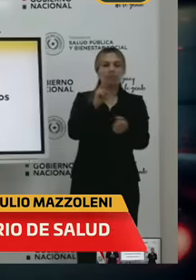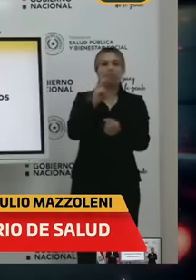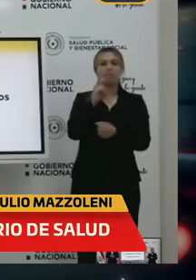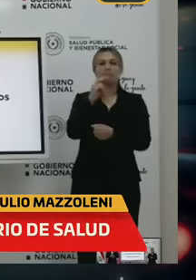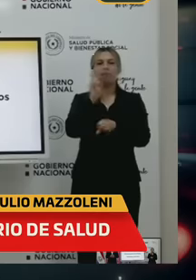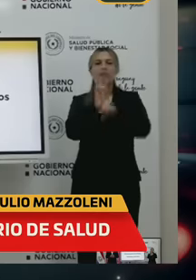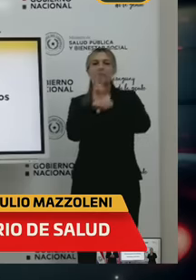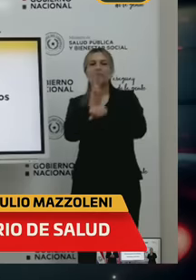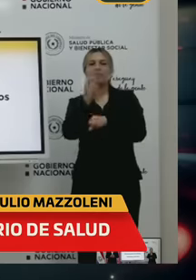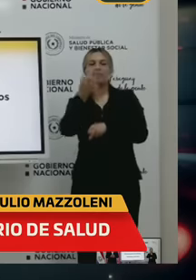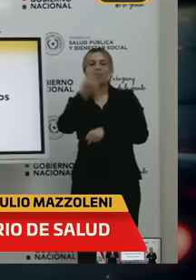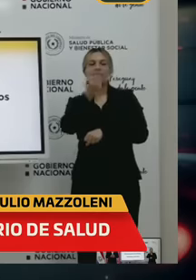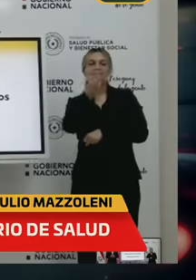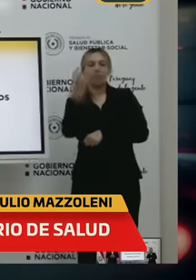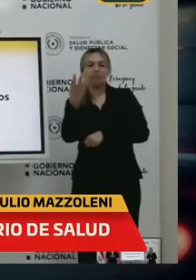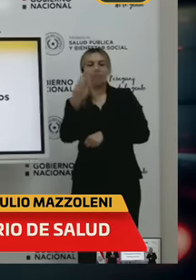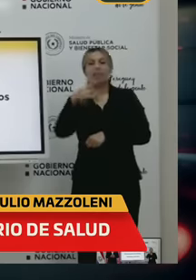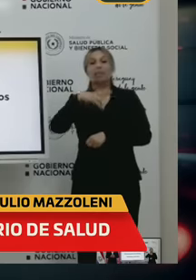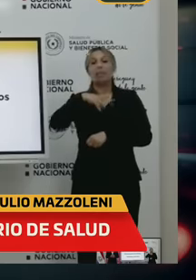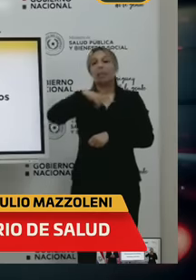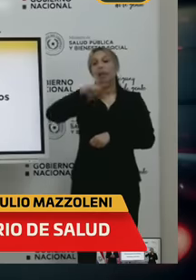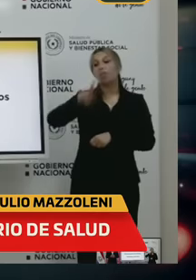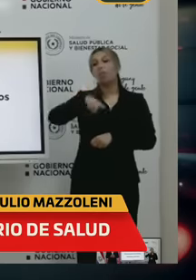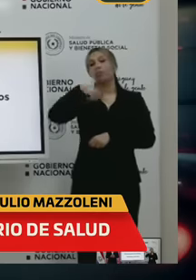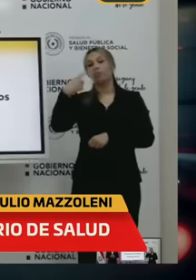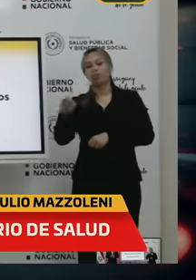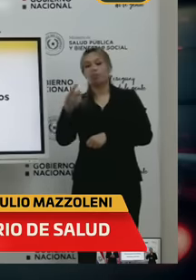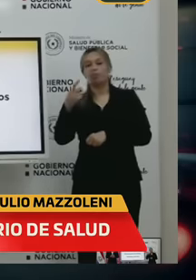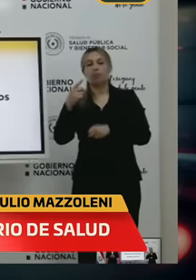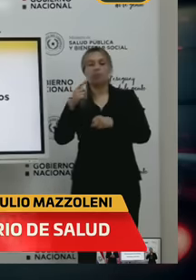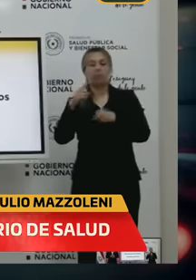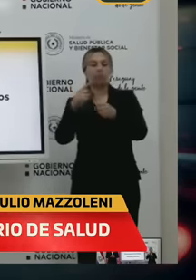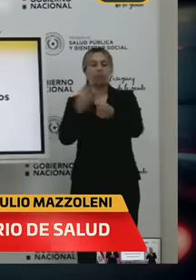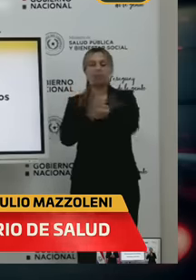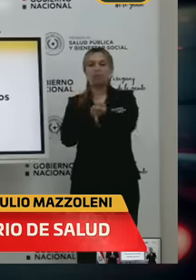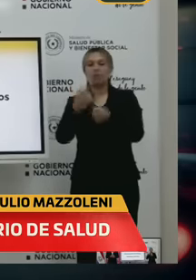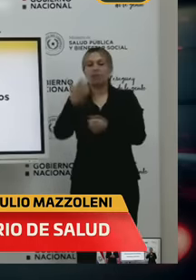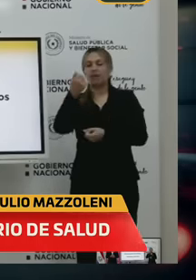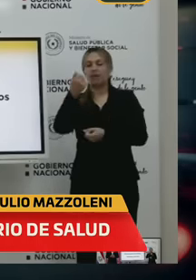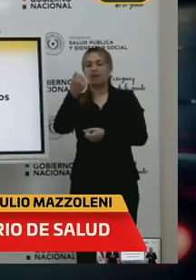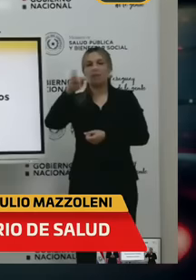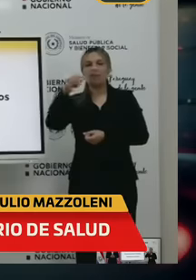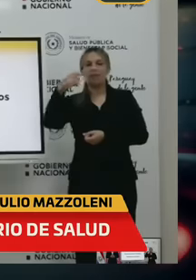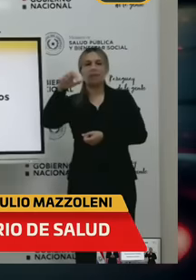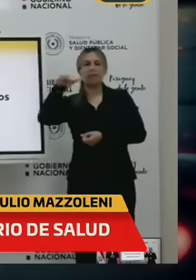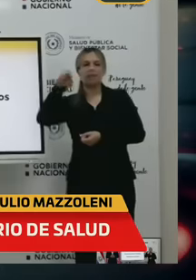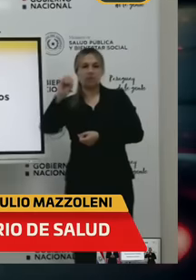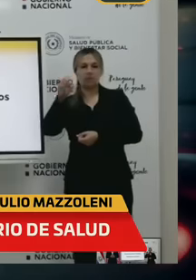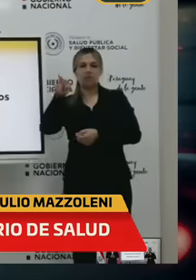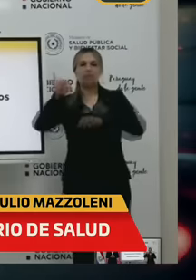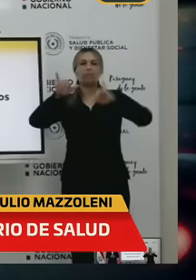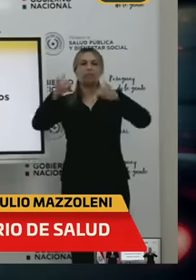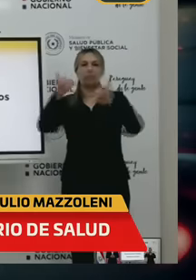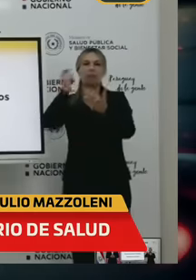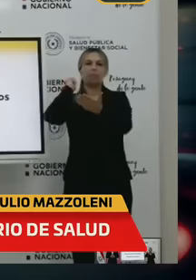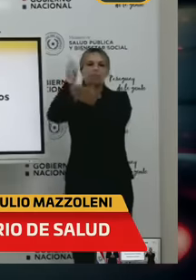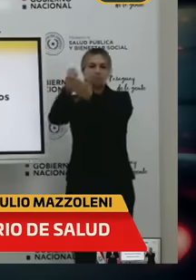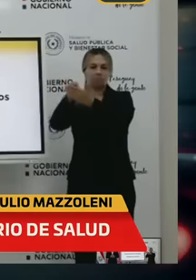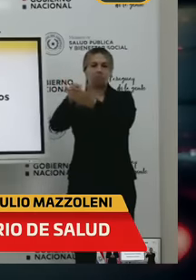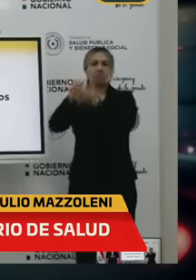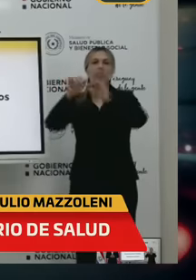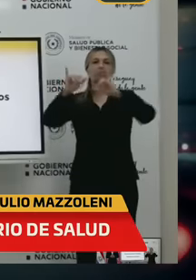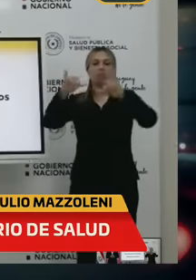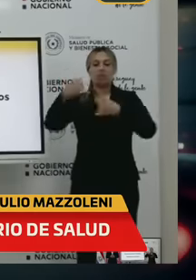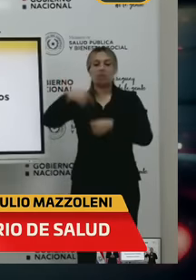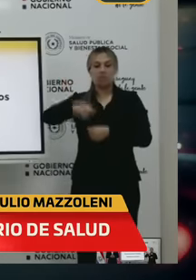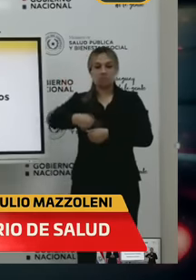un test de antígenos. Es un test de antígeno que el Paraguay ya hizo el pago y está recibiendo en